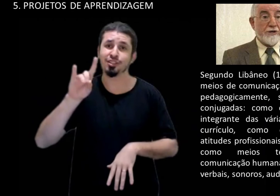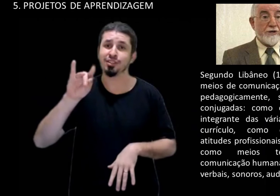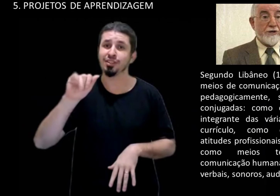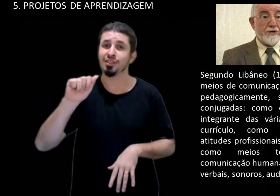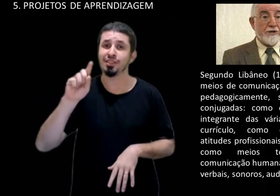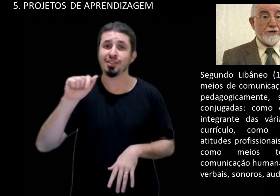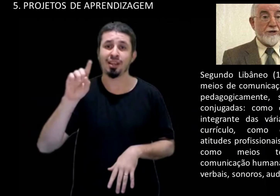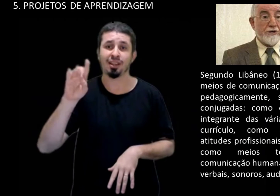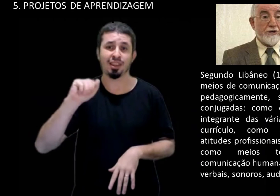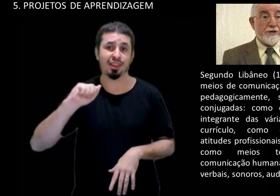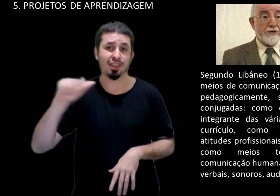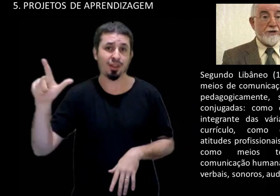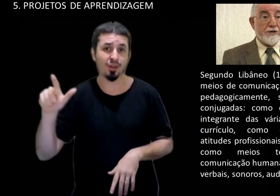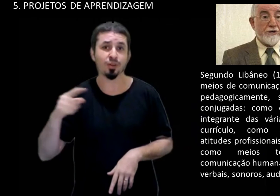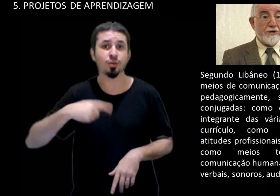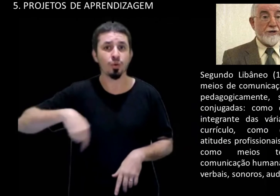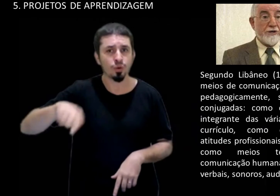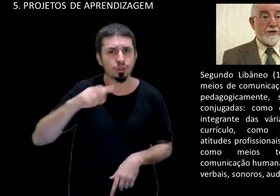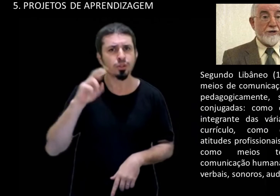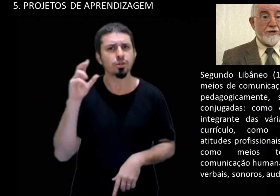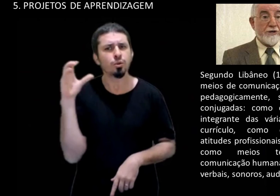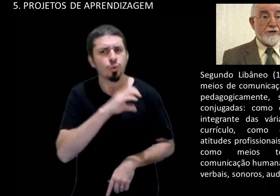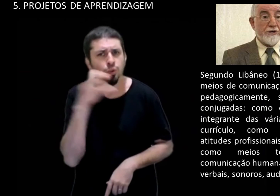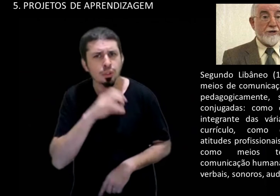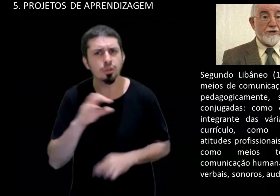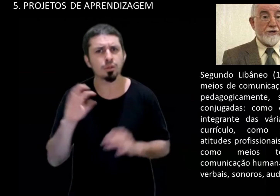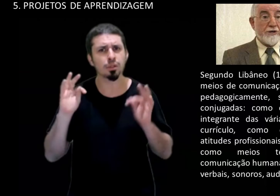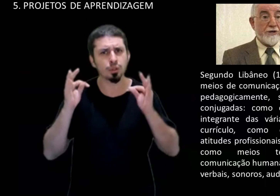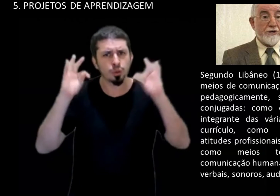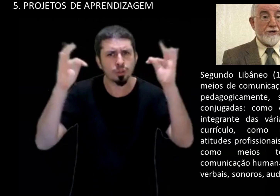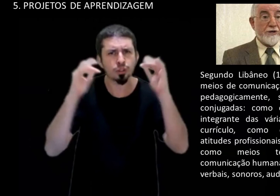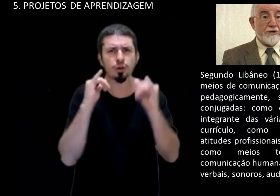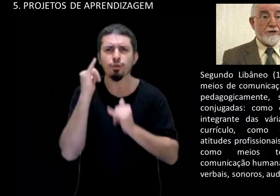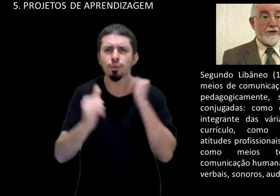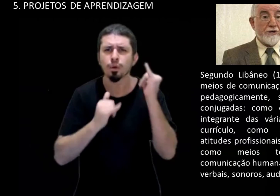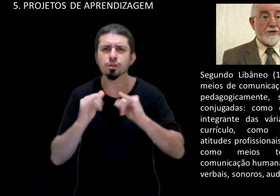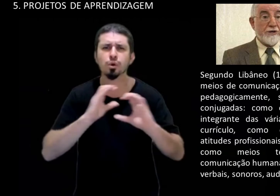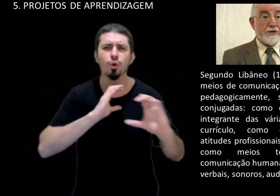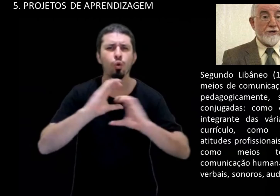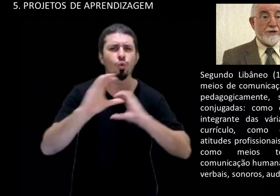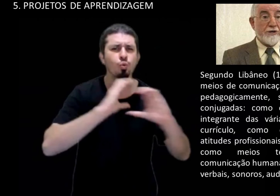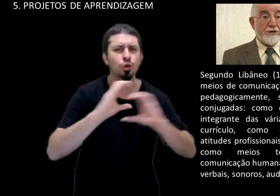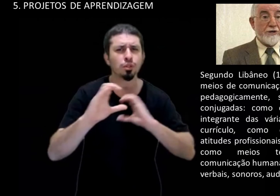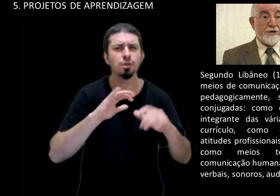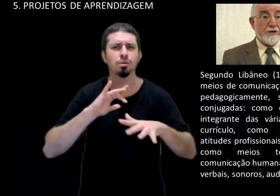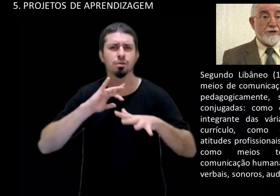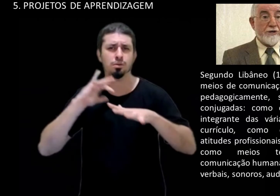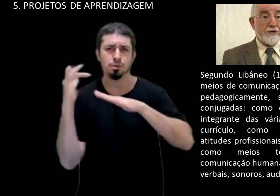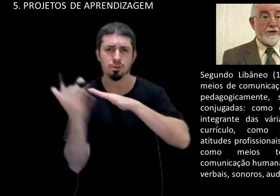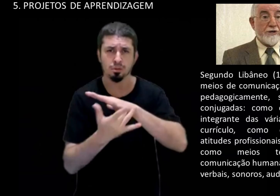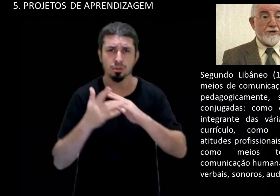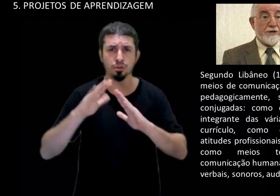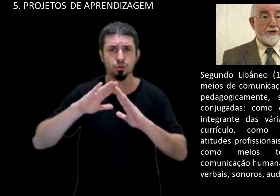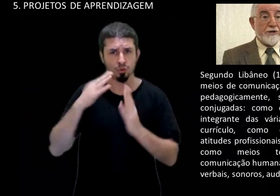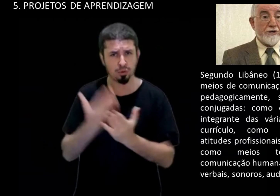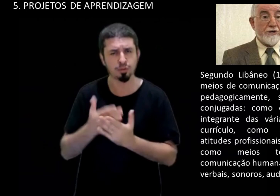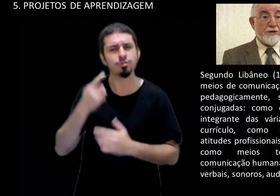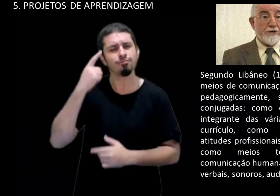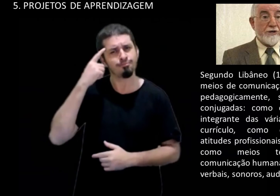digital. O uso da informática educativa, das tecnologias da informação e da comunicação e das